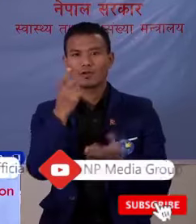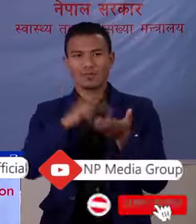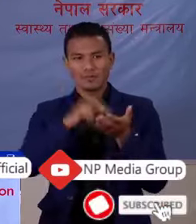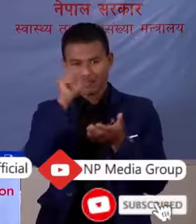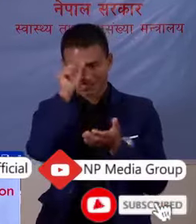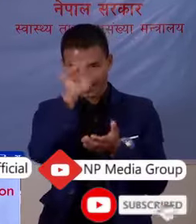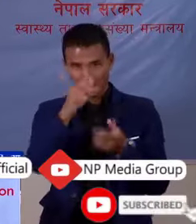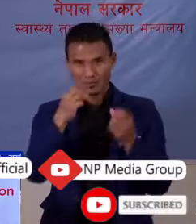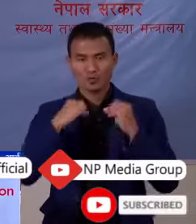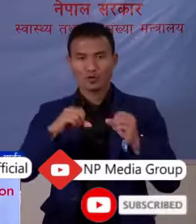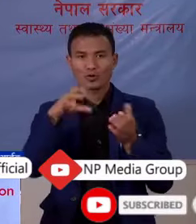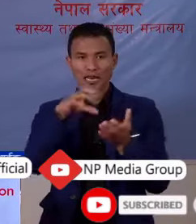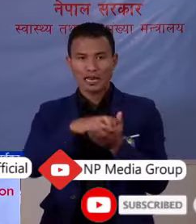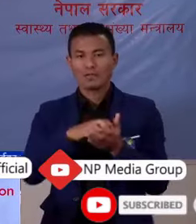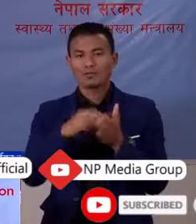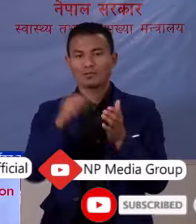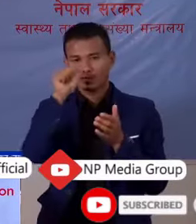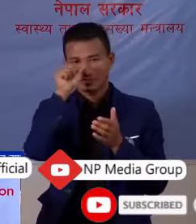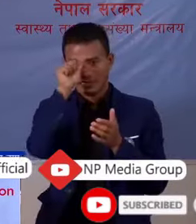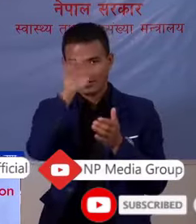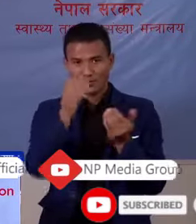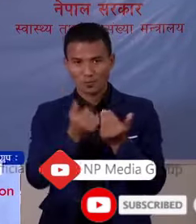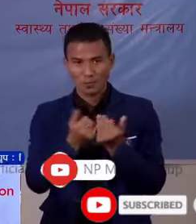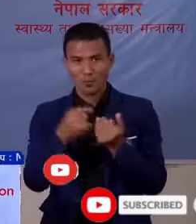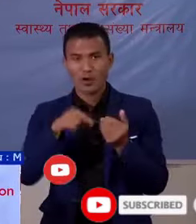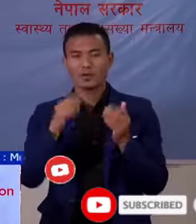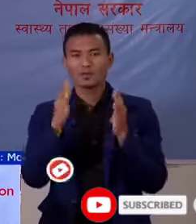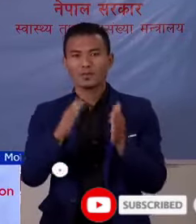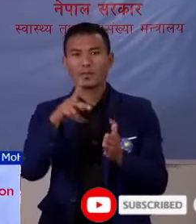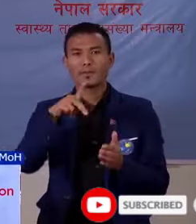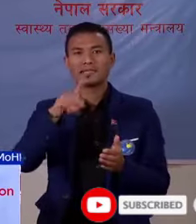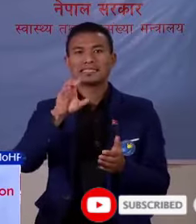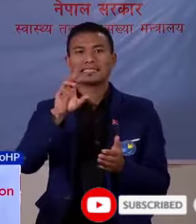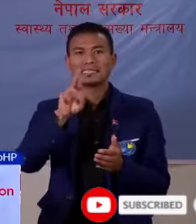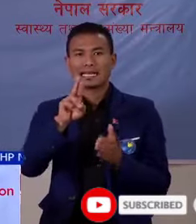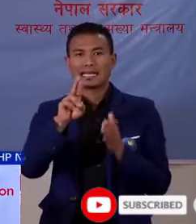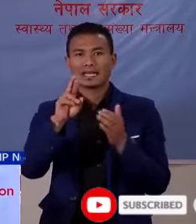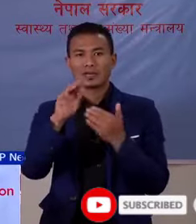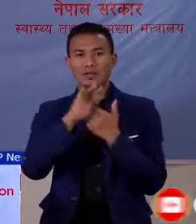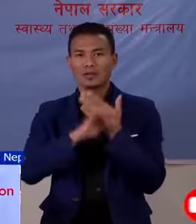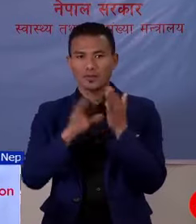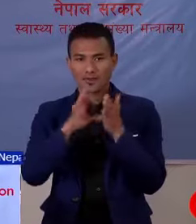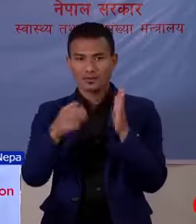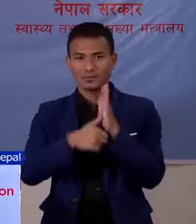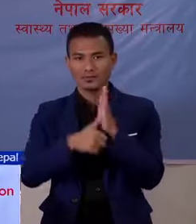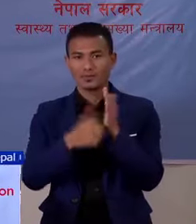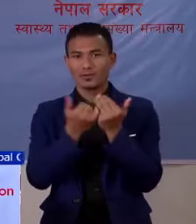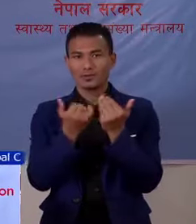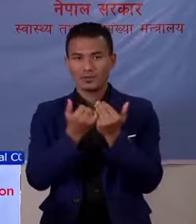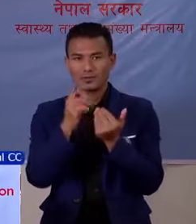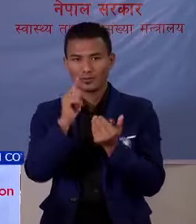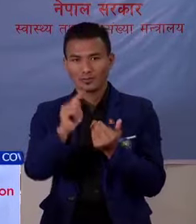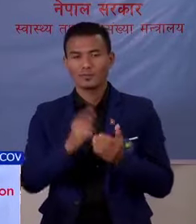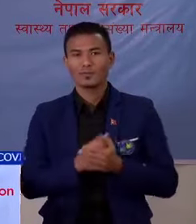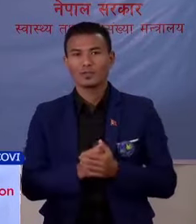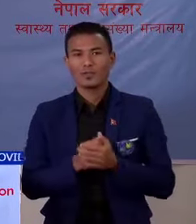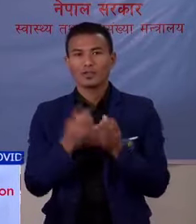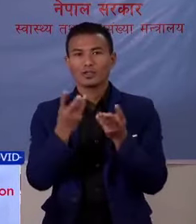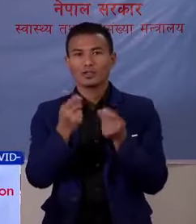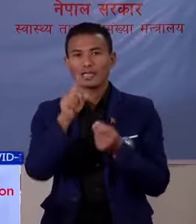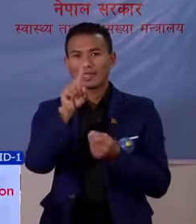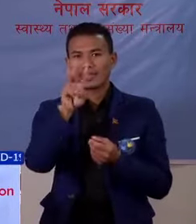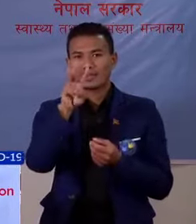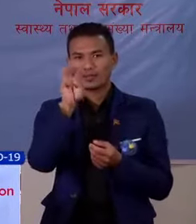मैले प्रयोगशालाको परीक्षणबाट गराउन चाहन्छु। हालसम्म पीसीआर विधिबाट गरिएका परीक्षणहरूको